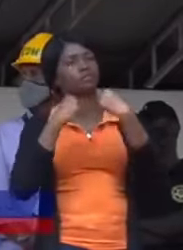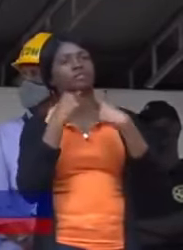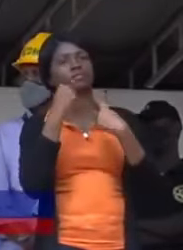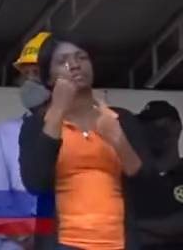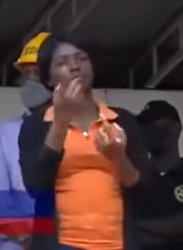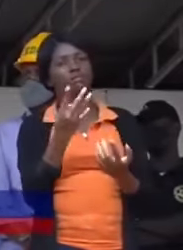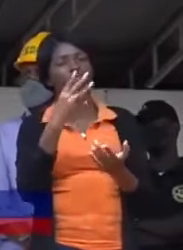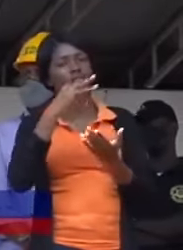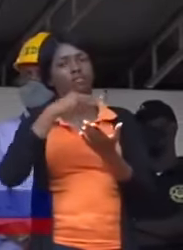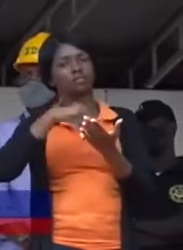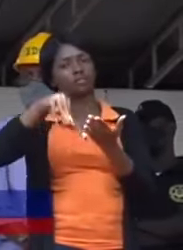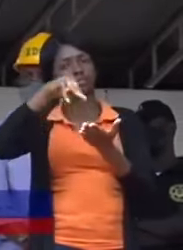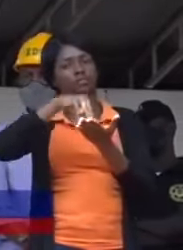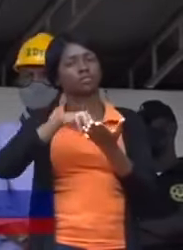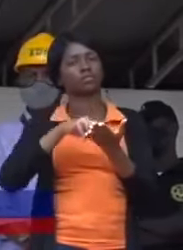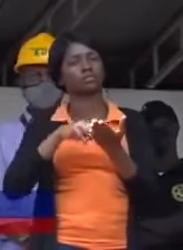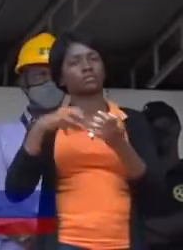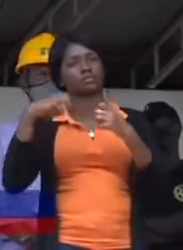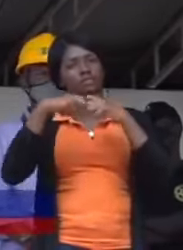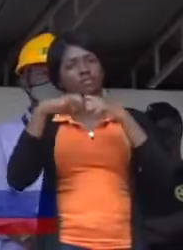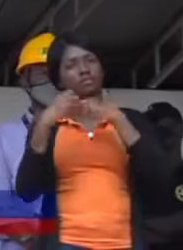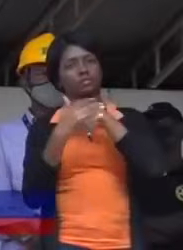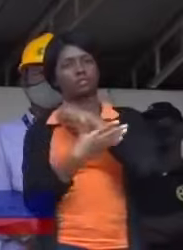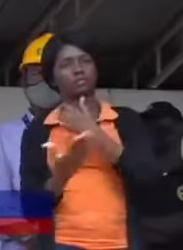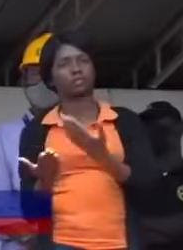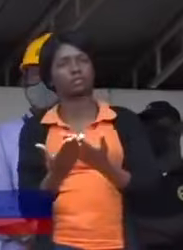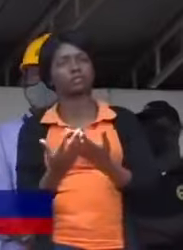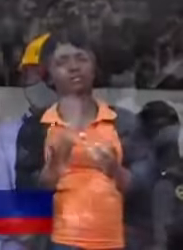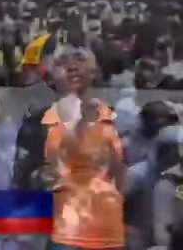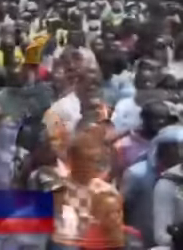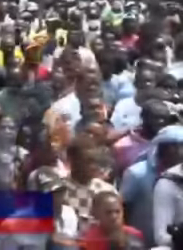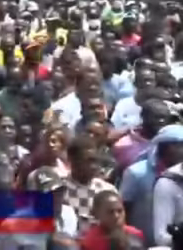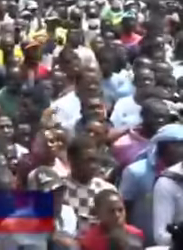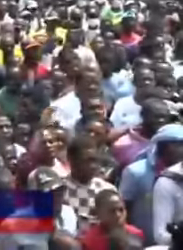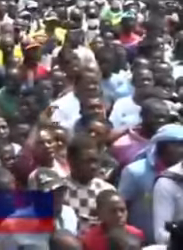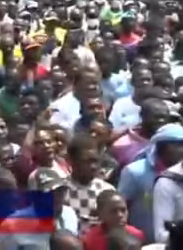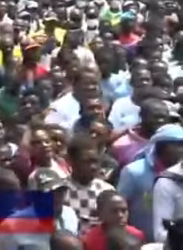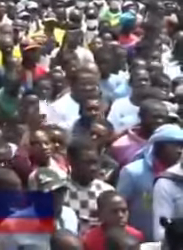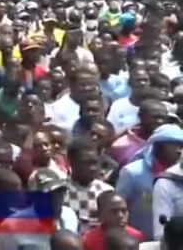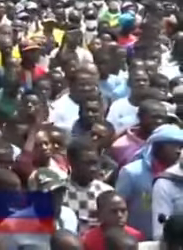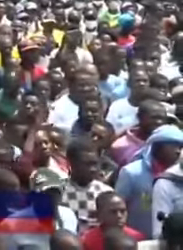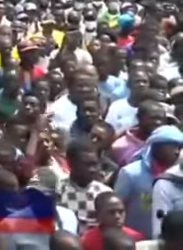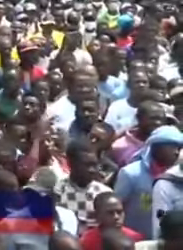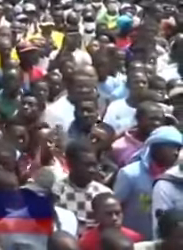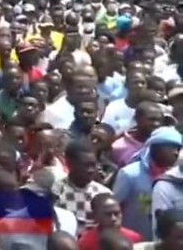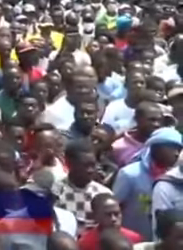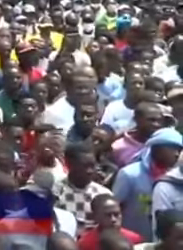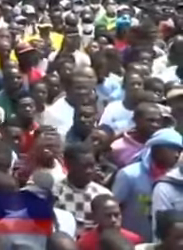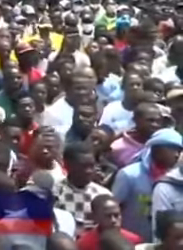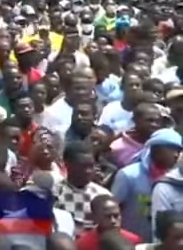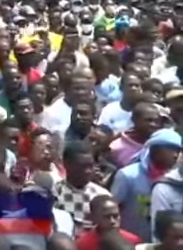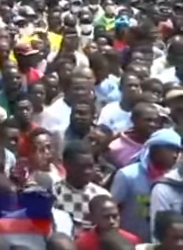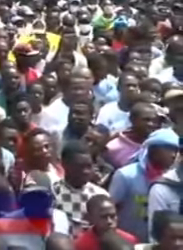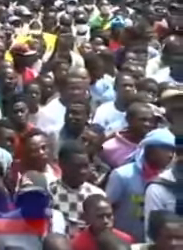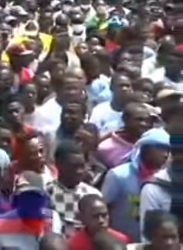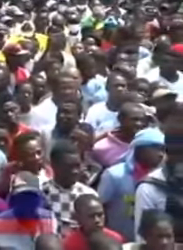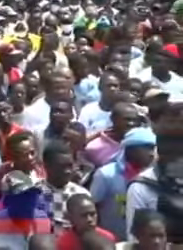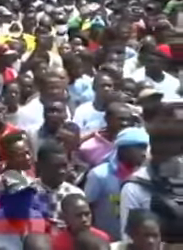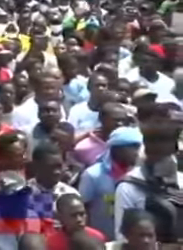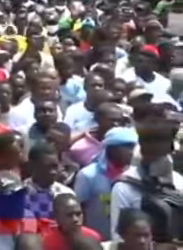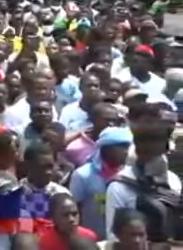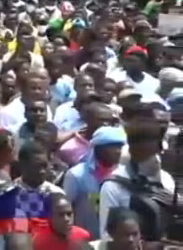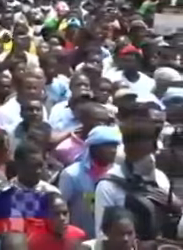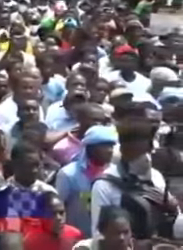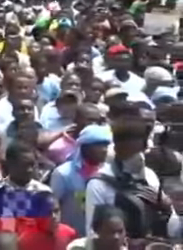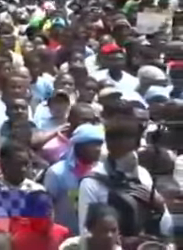déraper centrale électrique Saint-Philomène. Je dis tout le monde, Saint-Philomène, tout le monde au Cap, Merci pour